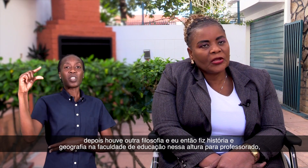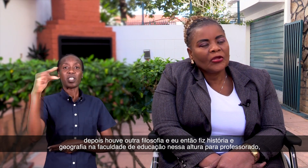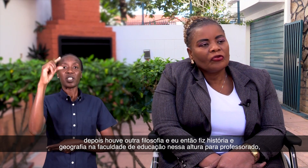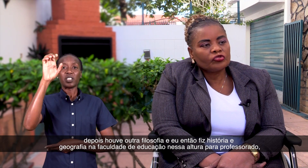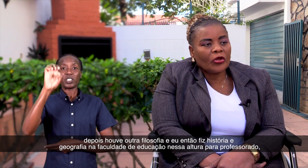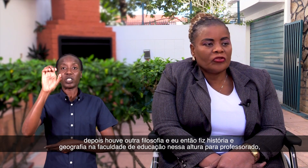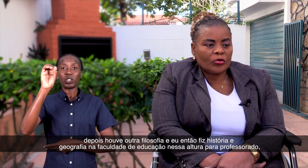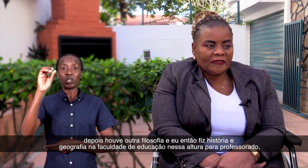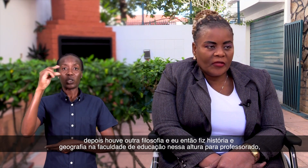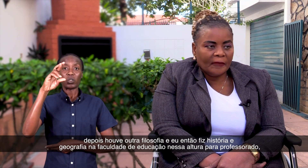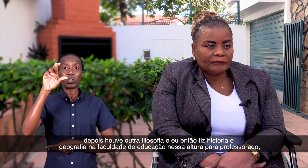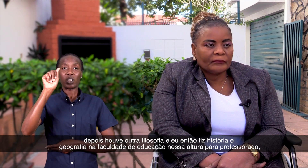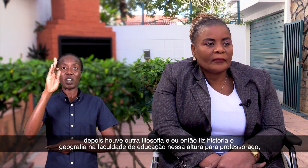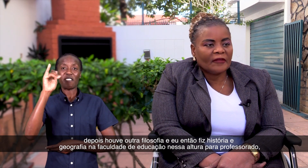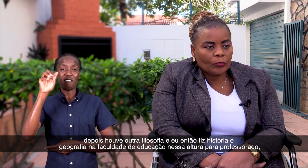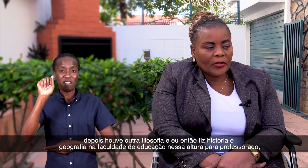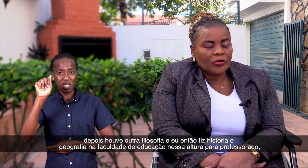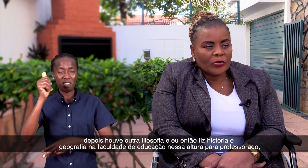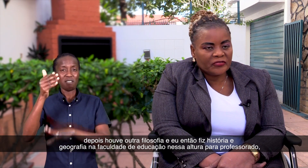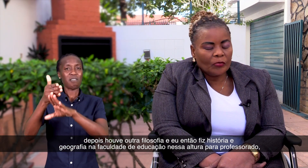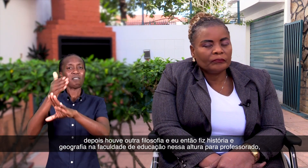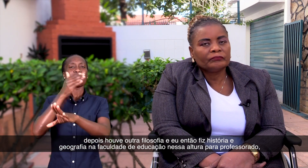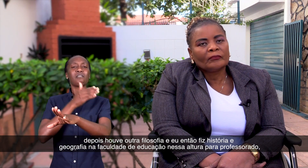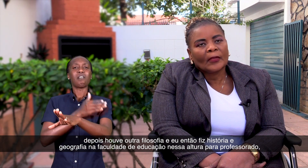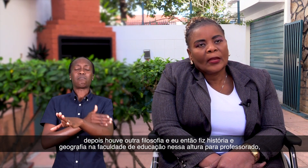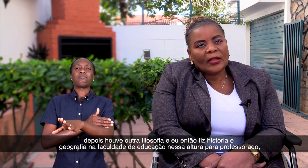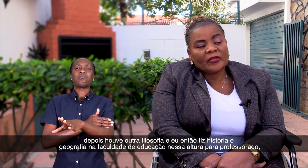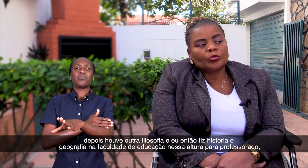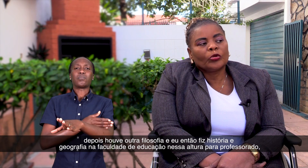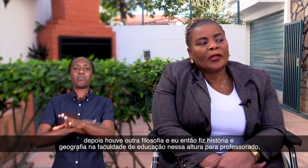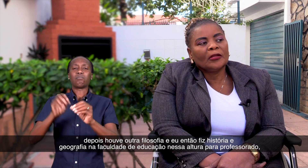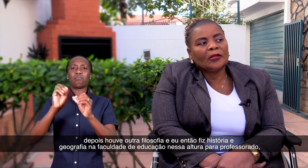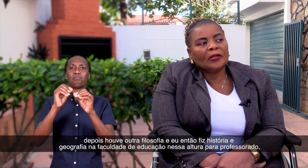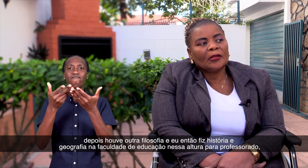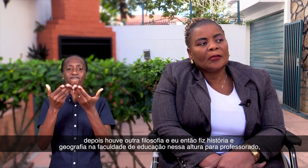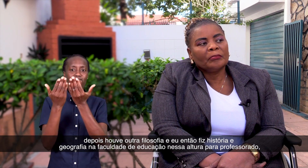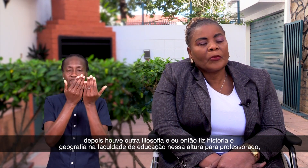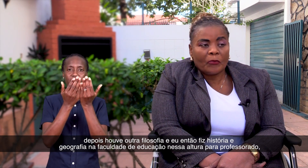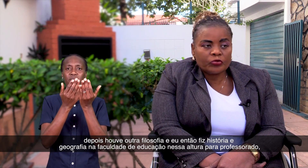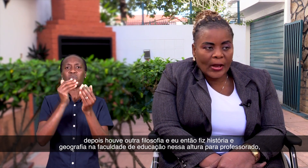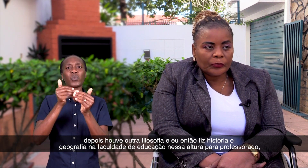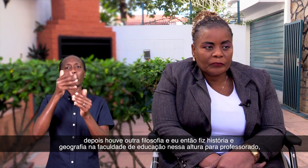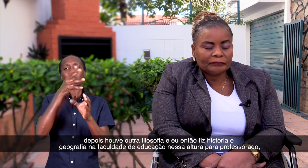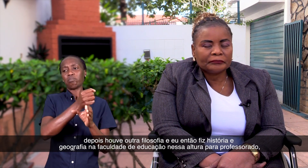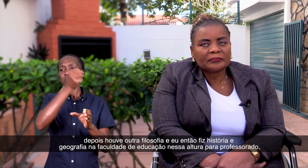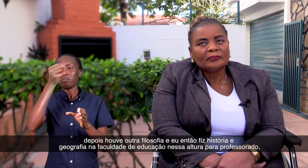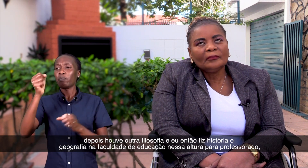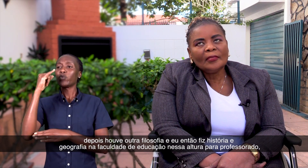fiz História e Geografia na Faculdade de Educação, nessa altura, e para o